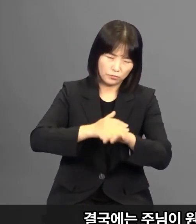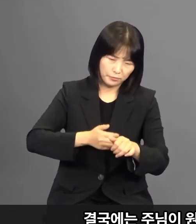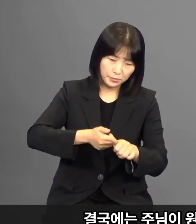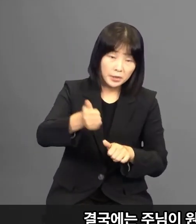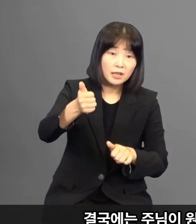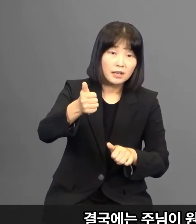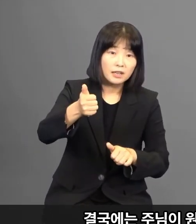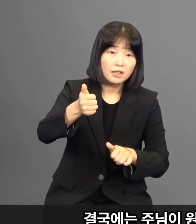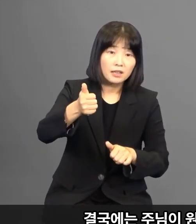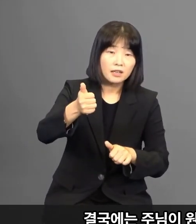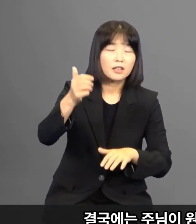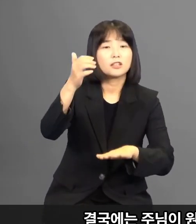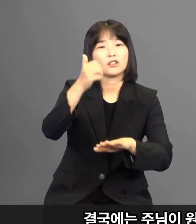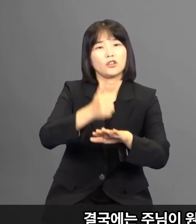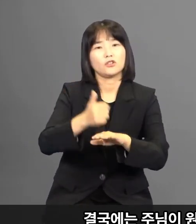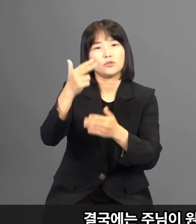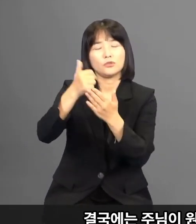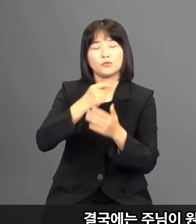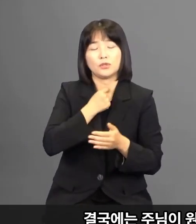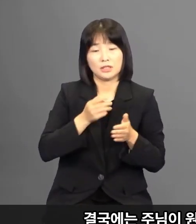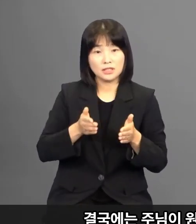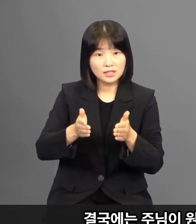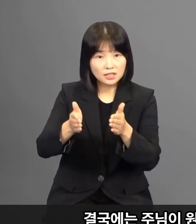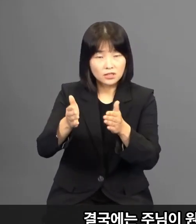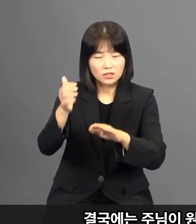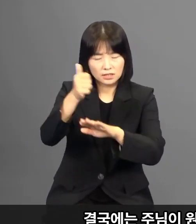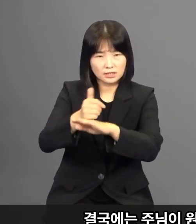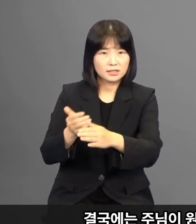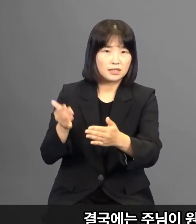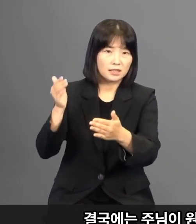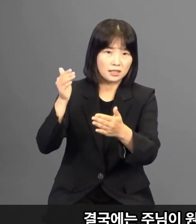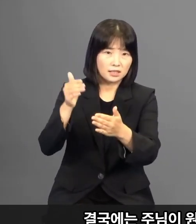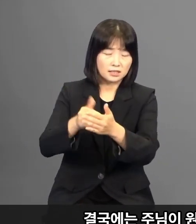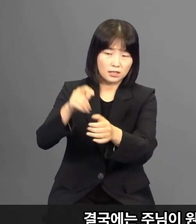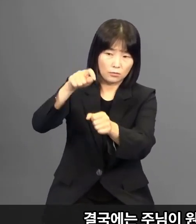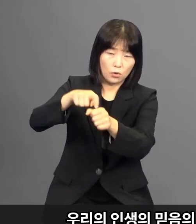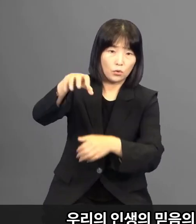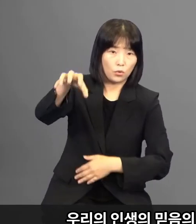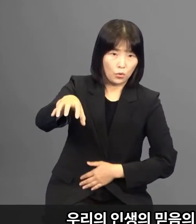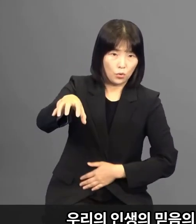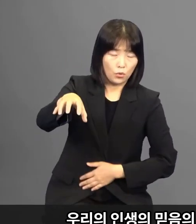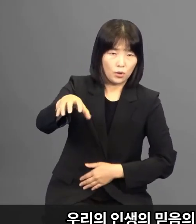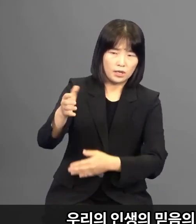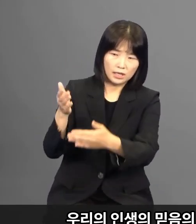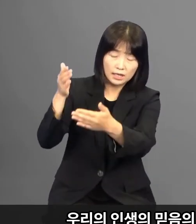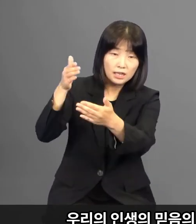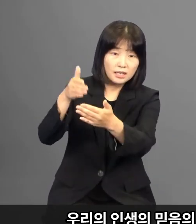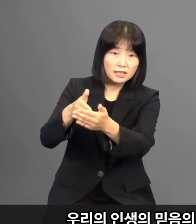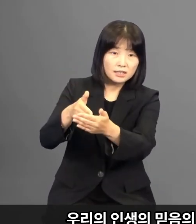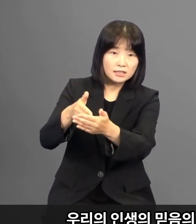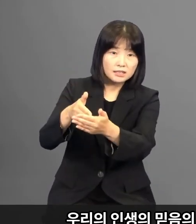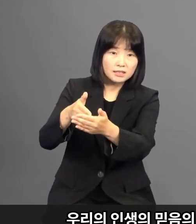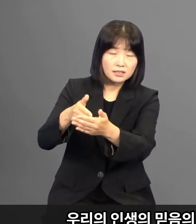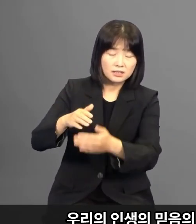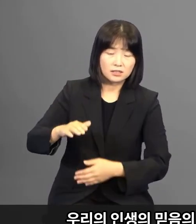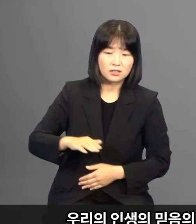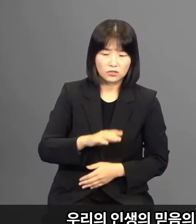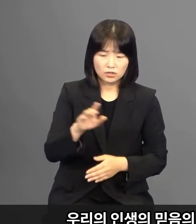결국에는 주님이 원하시는 길로 끝까지 목적지까지 우리의 인생의 믿음의